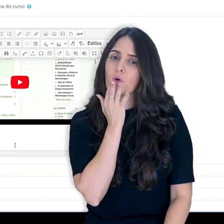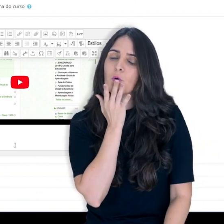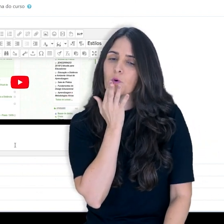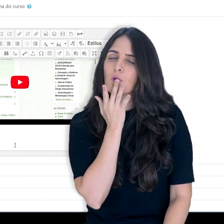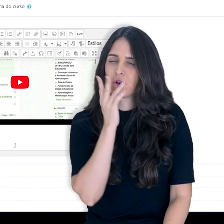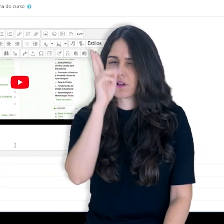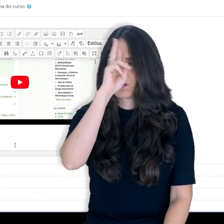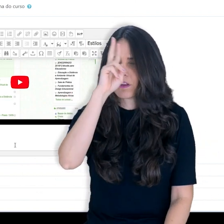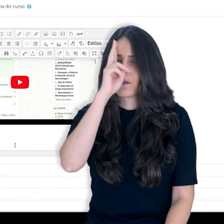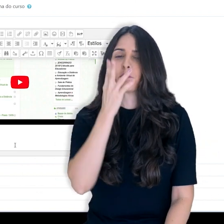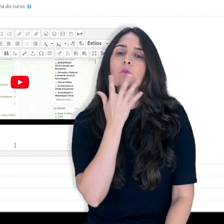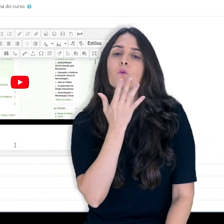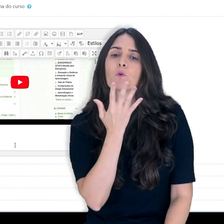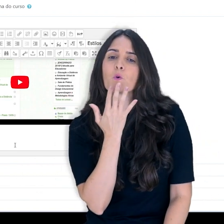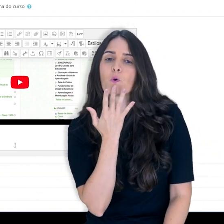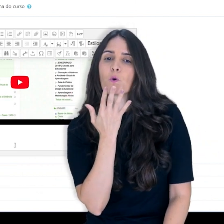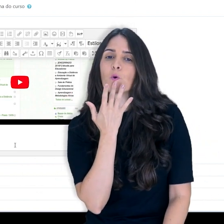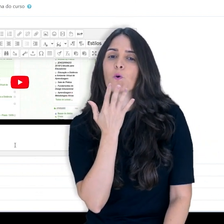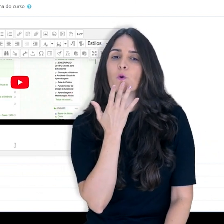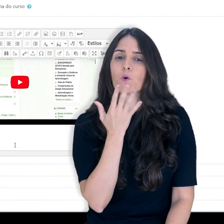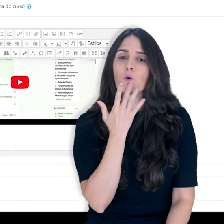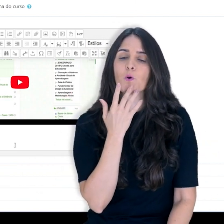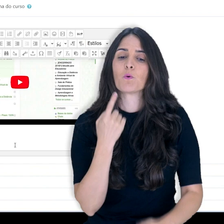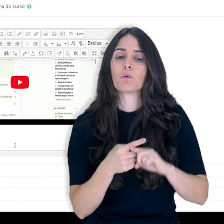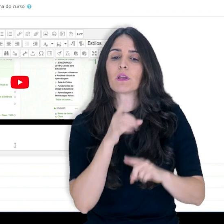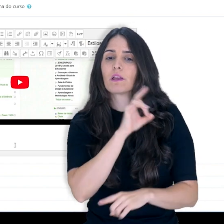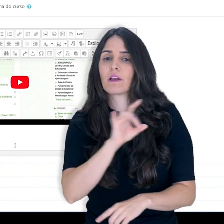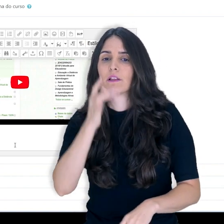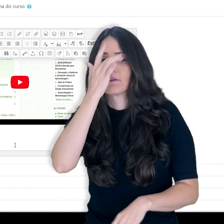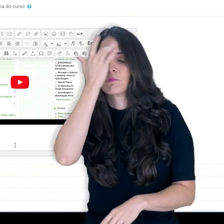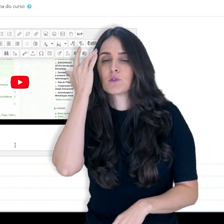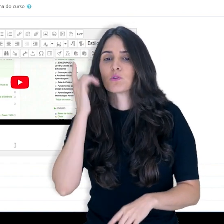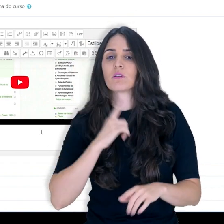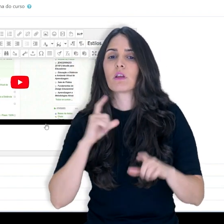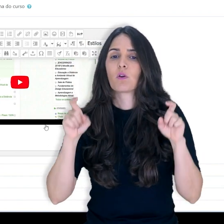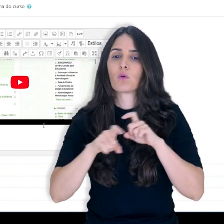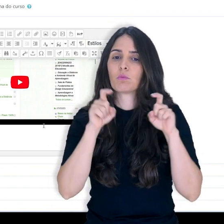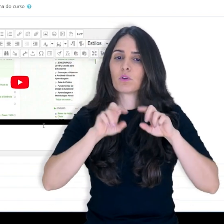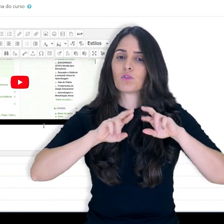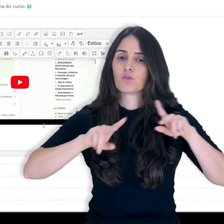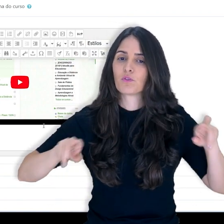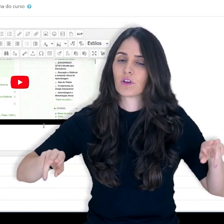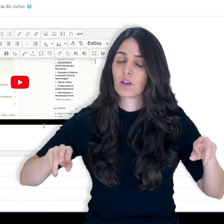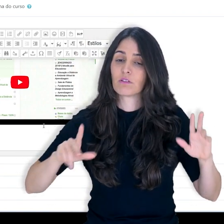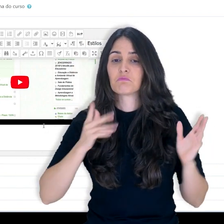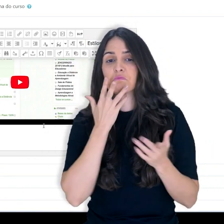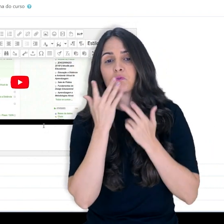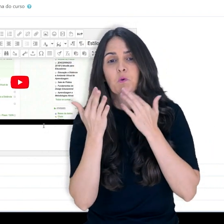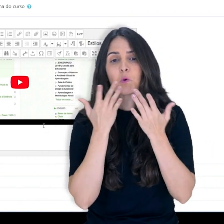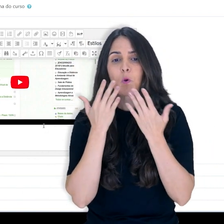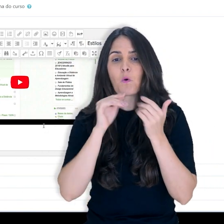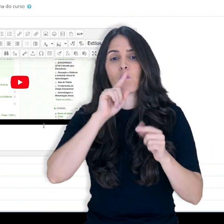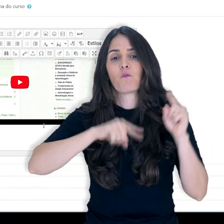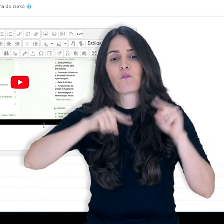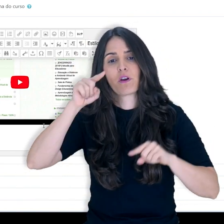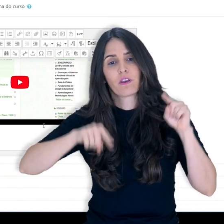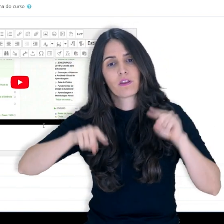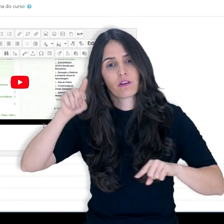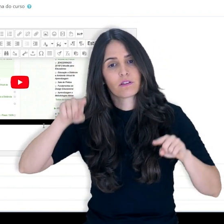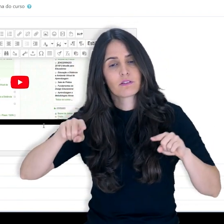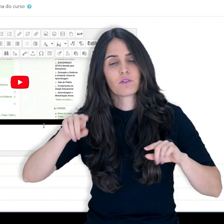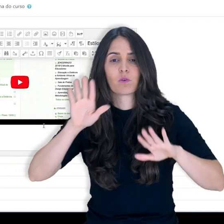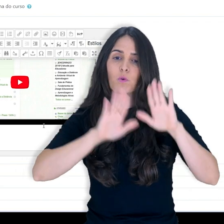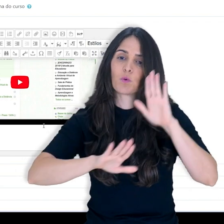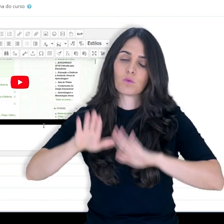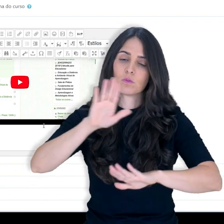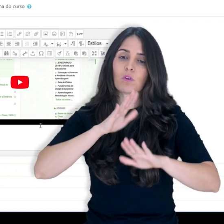precisamos entender que cada aluno tem um dispositivo diferente isso pode ser alterado então sempre cores que ofereçam